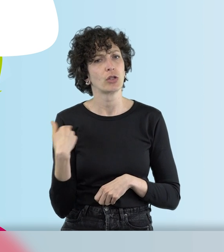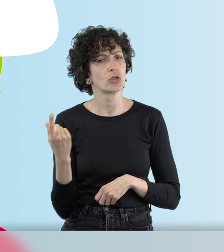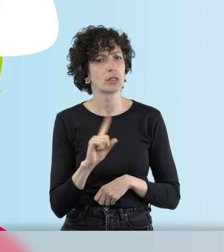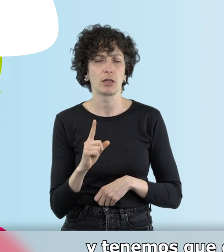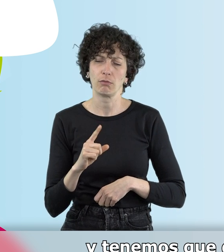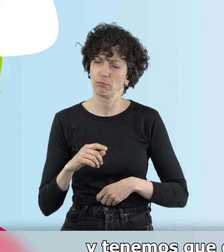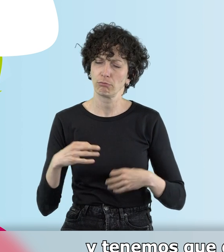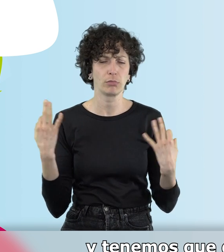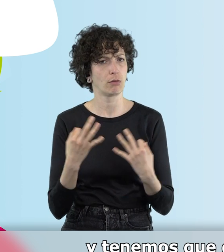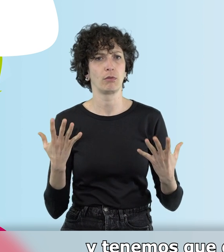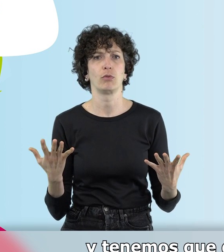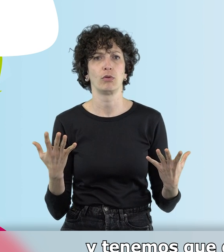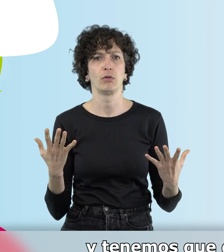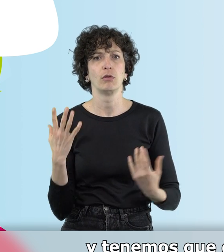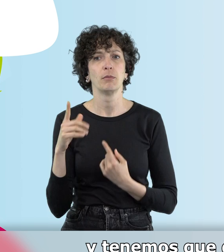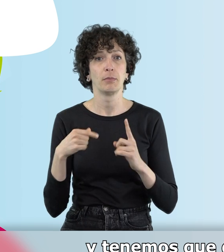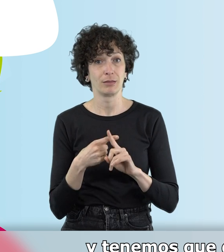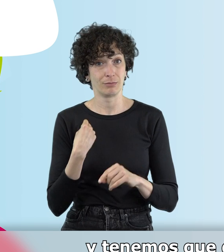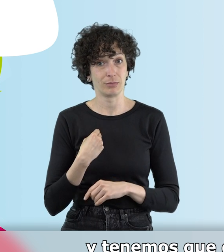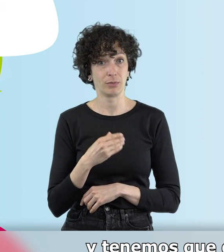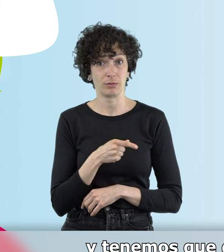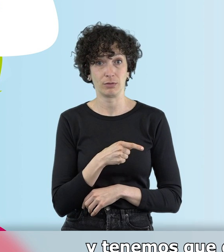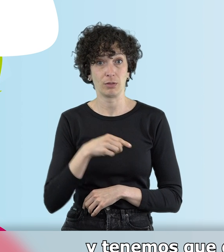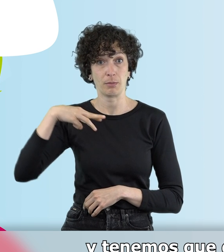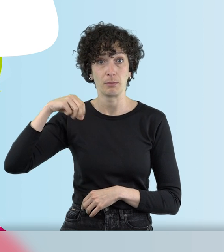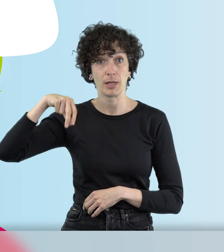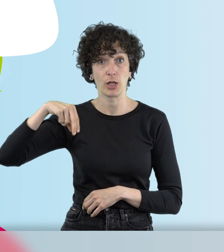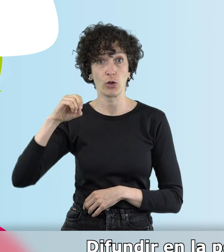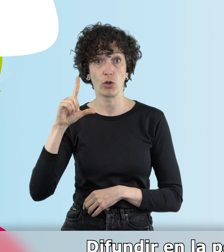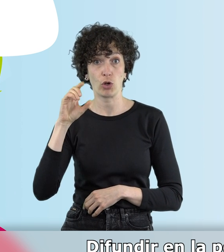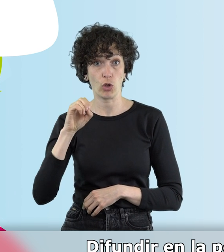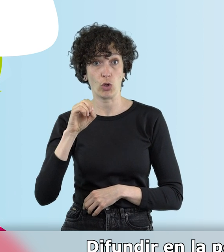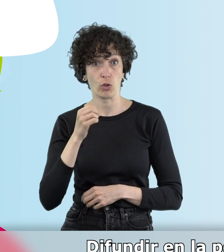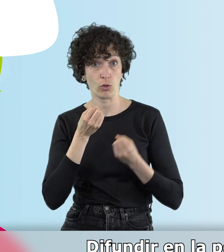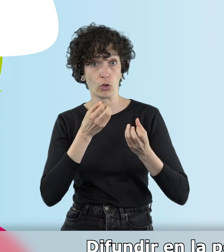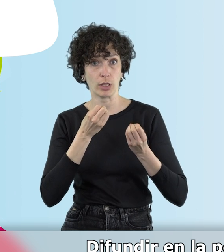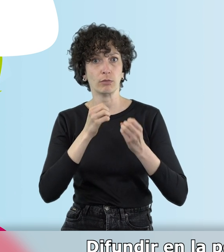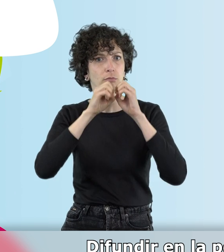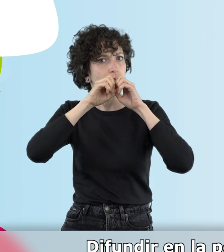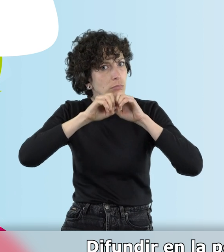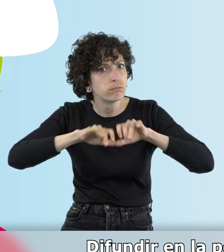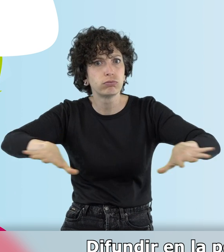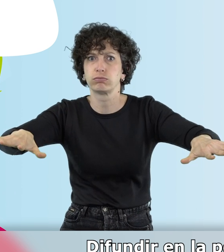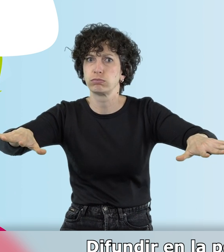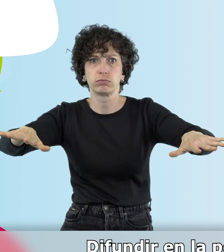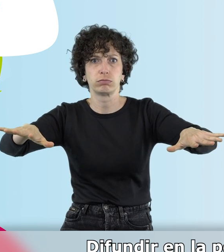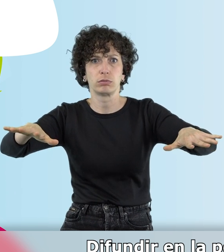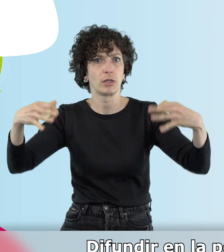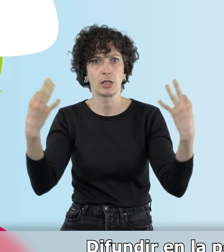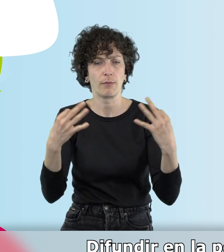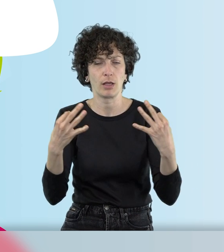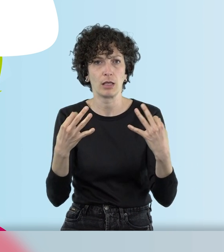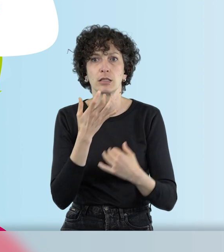deseada, y tenemos que difundir todo esto que acaba de contar Manolo, difundir en la población todo lo que